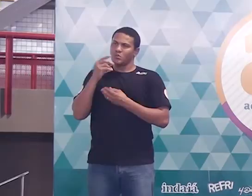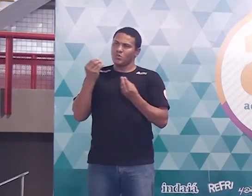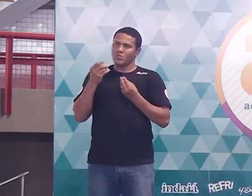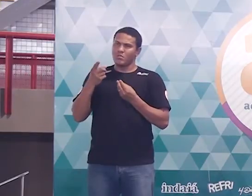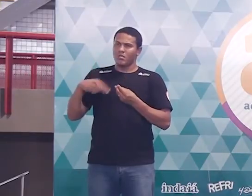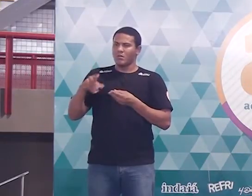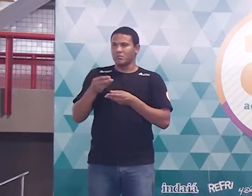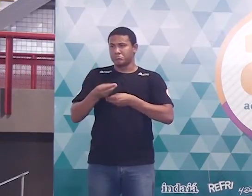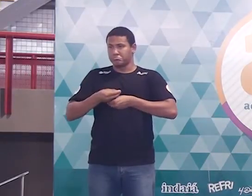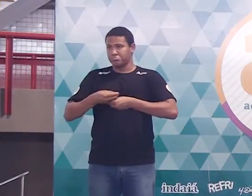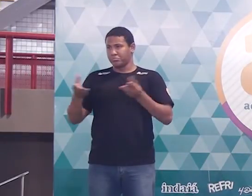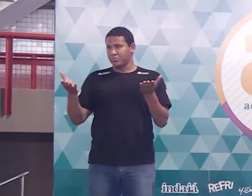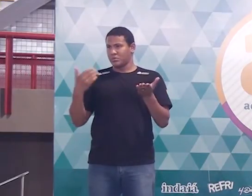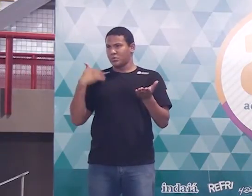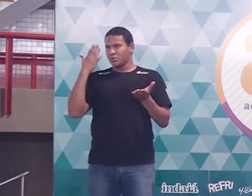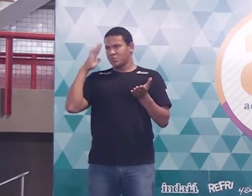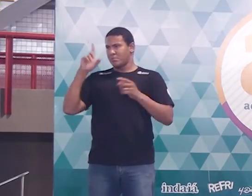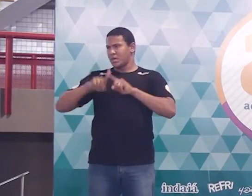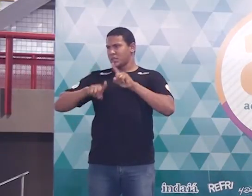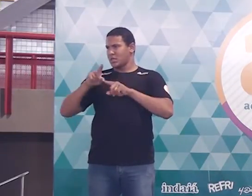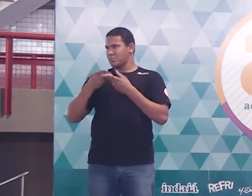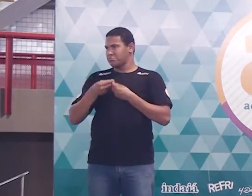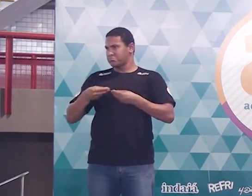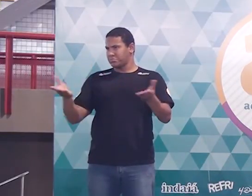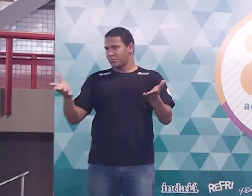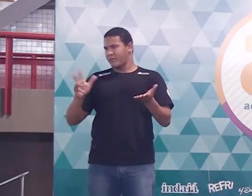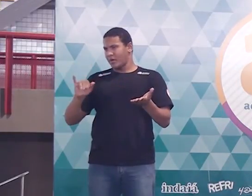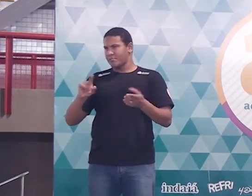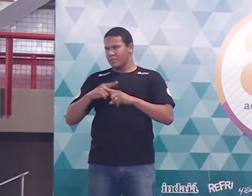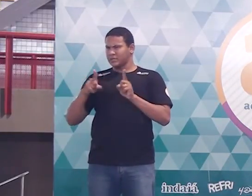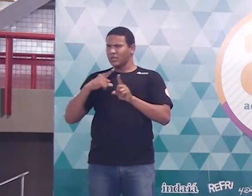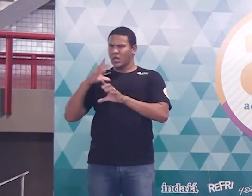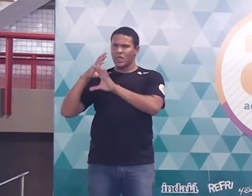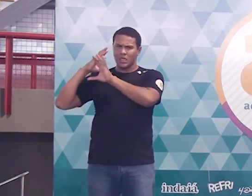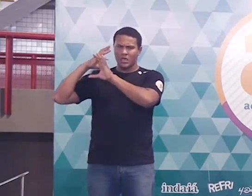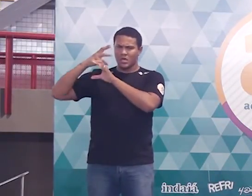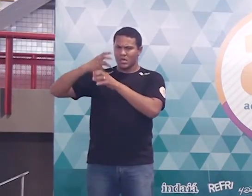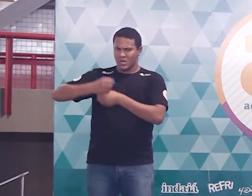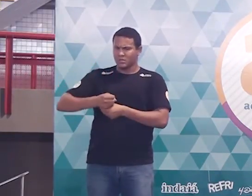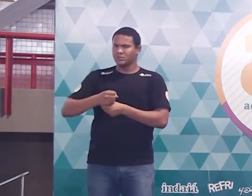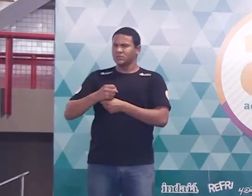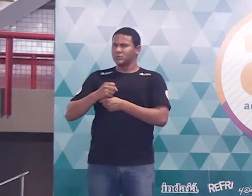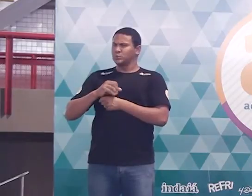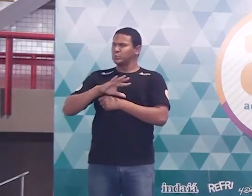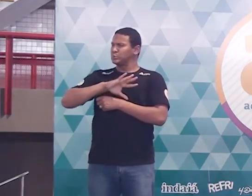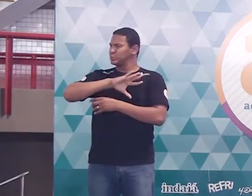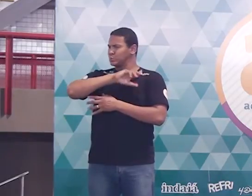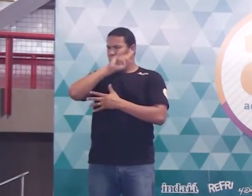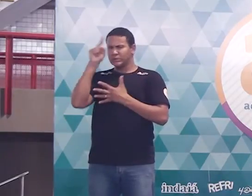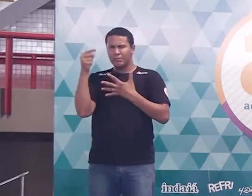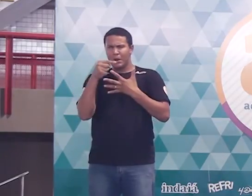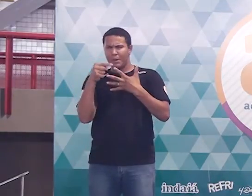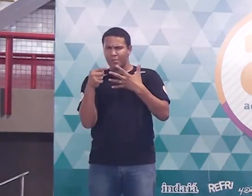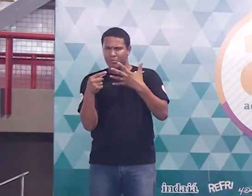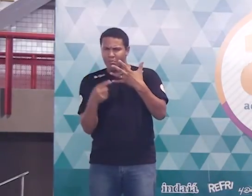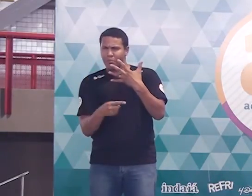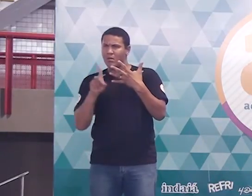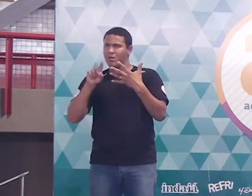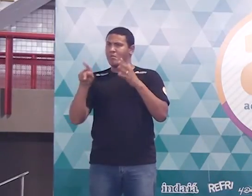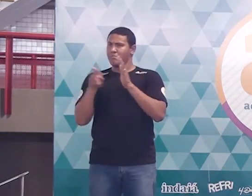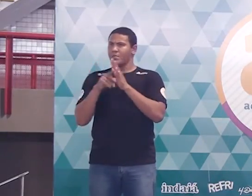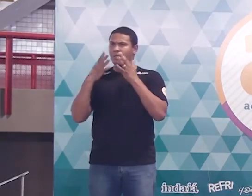disponibilizar esse material para vocês, tá certo? Mas aí tem um resumão de todas as relações ecológicas. Eu acho que ele